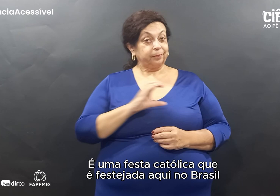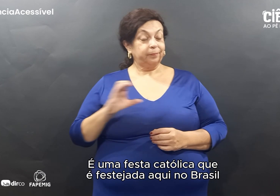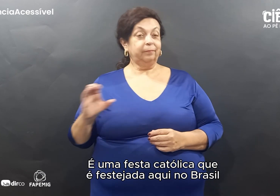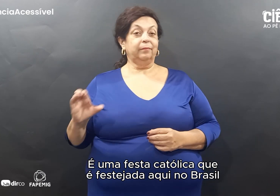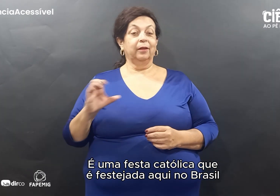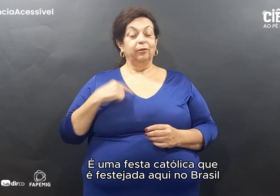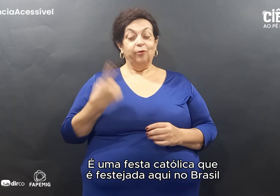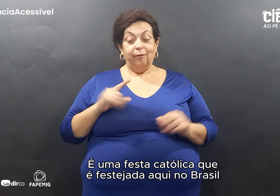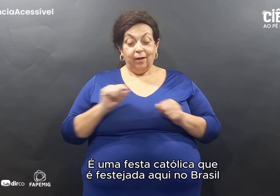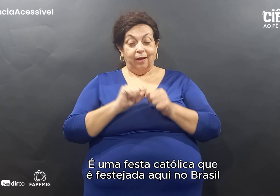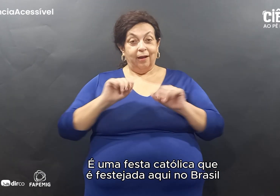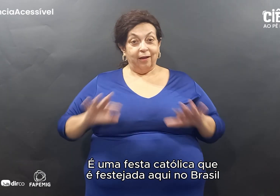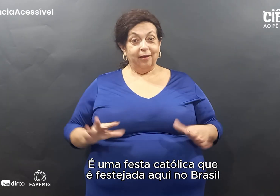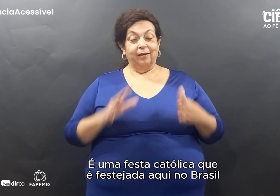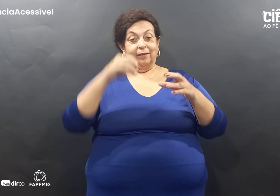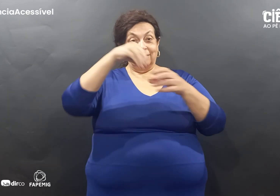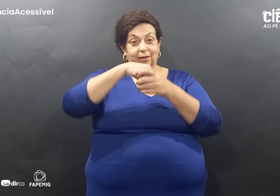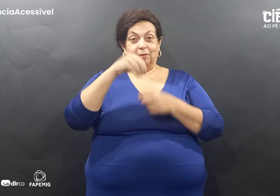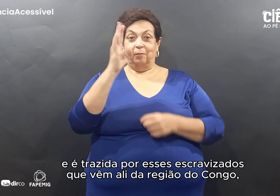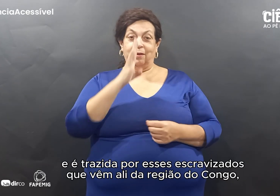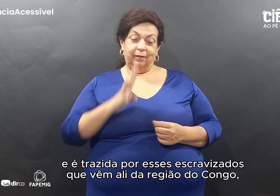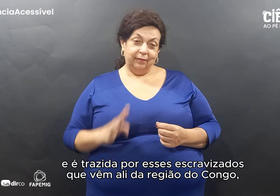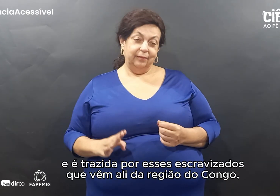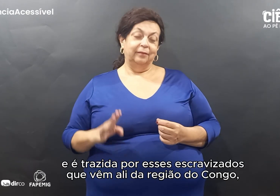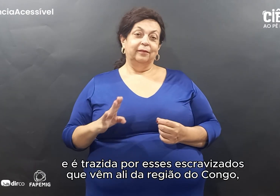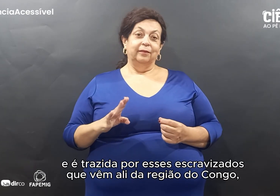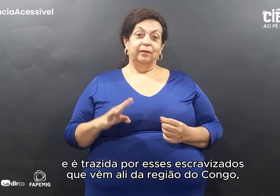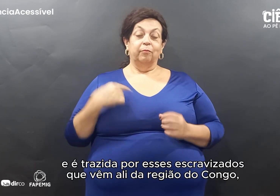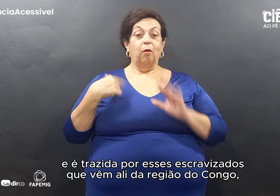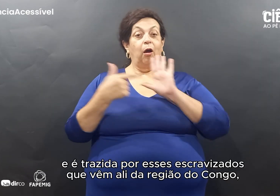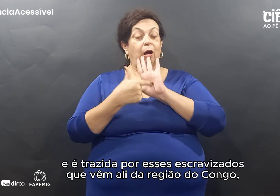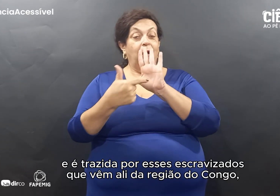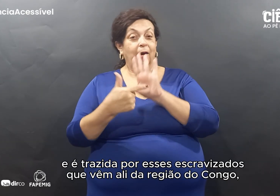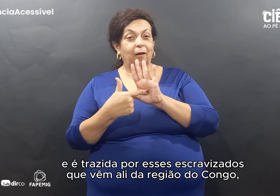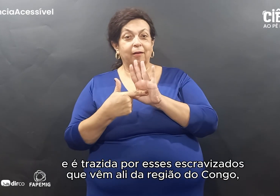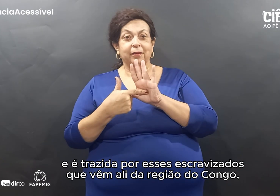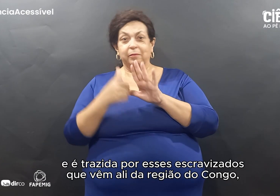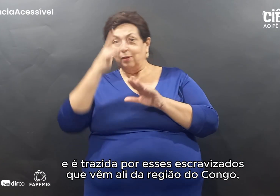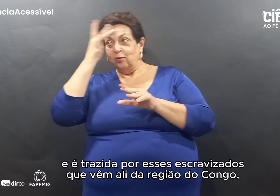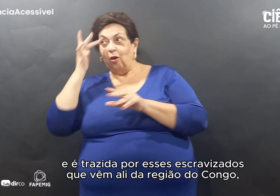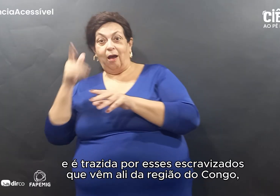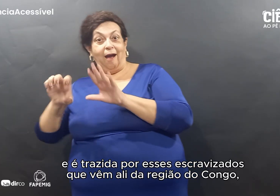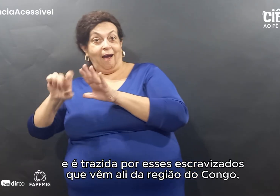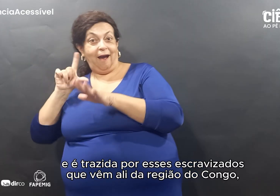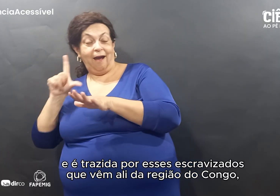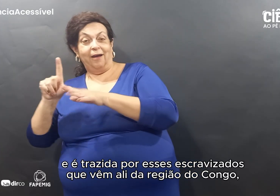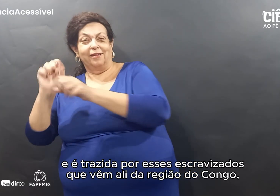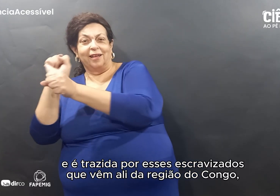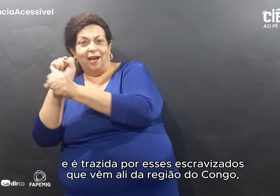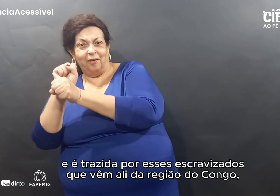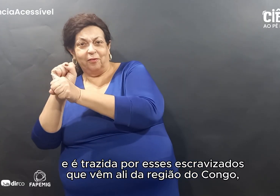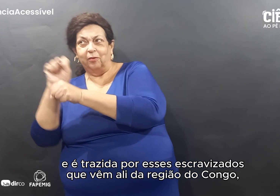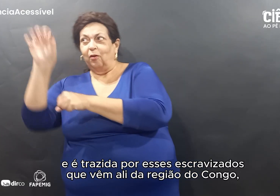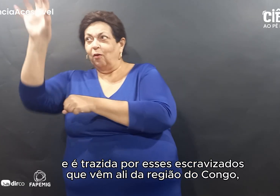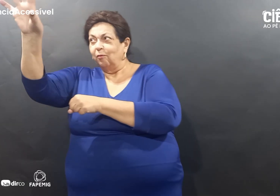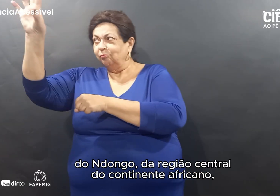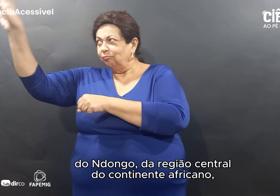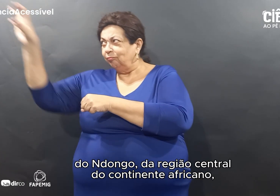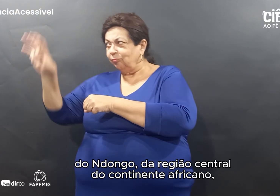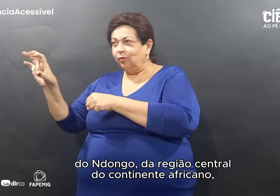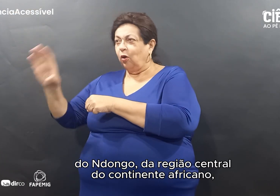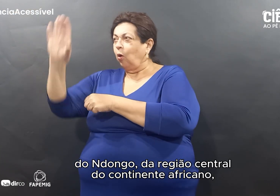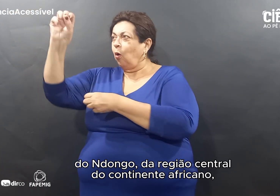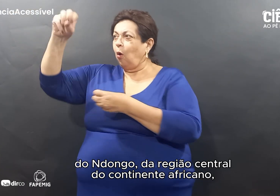é festejada aqui no Brasil, né? E é trazida por esses escravizados que vêm ali da região, né, do Congo,